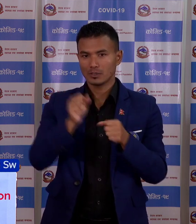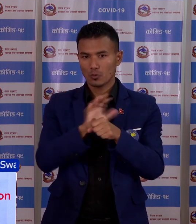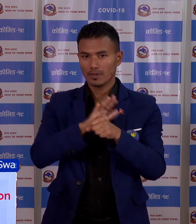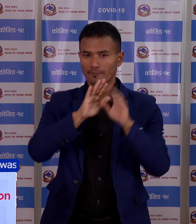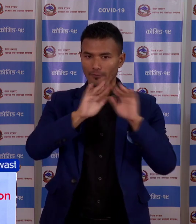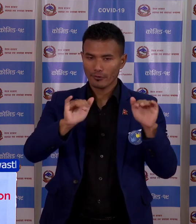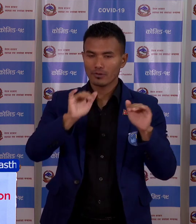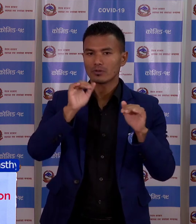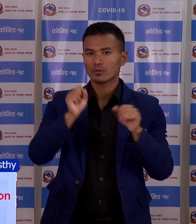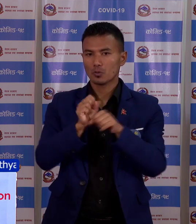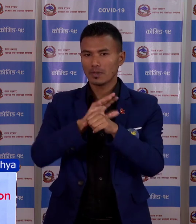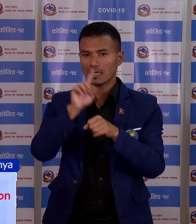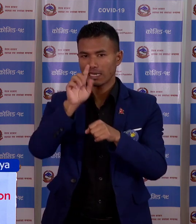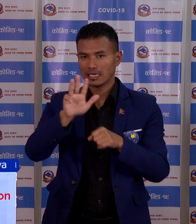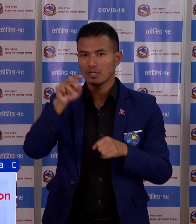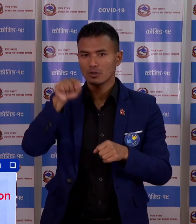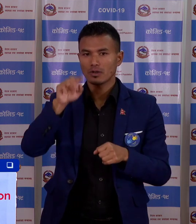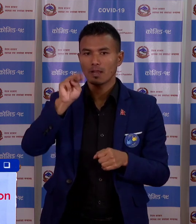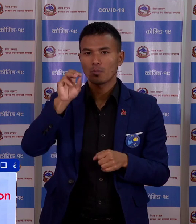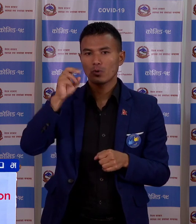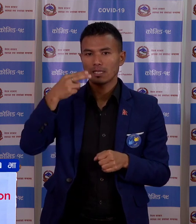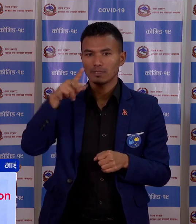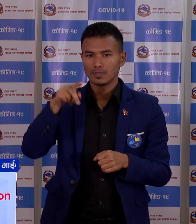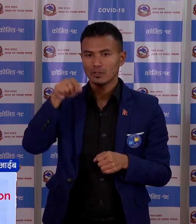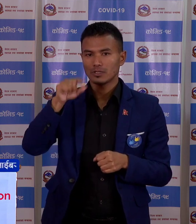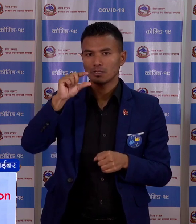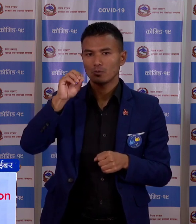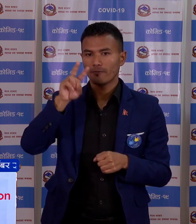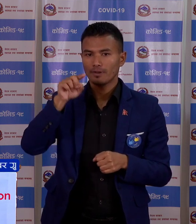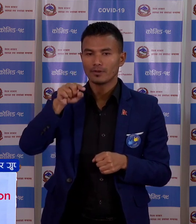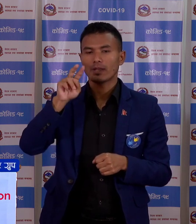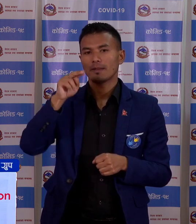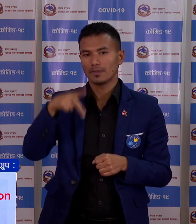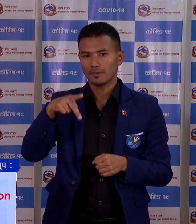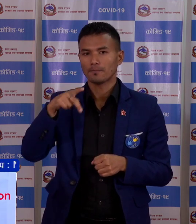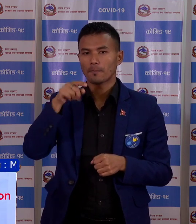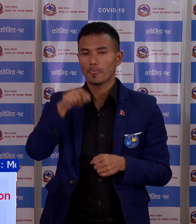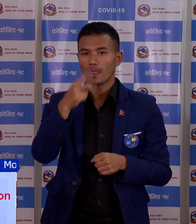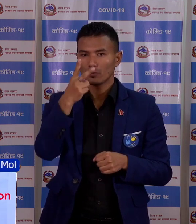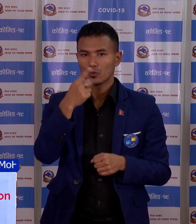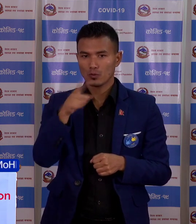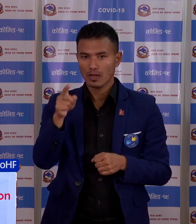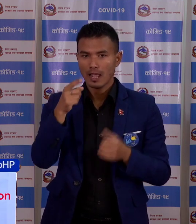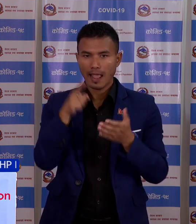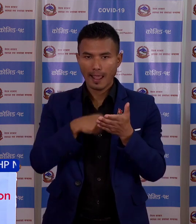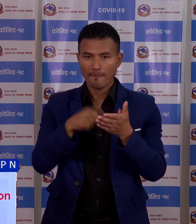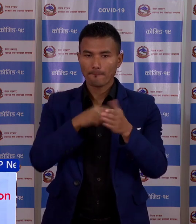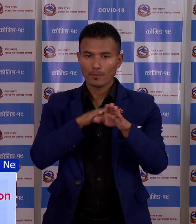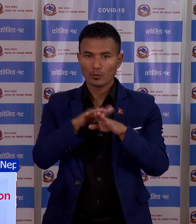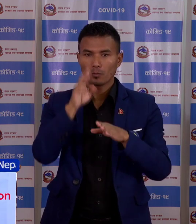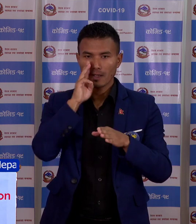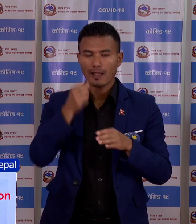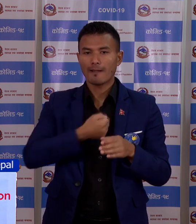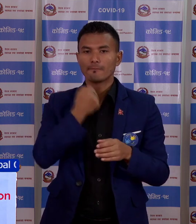-19.mosb.gov.np यो दुयोटा एप्लिकेशन अरूमा